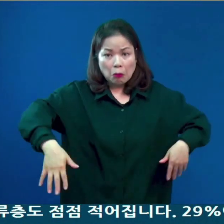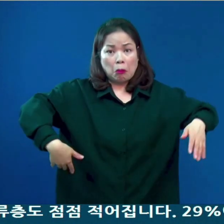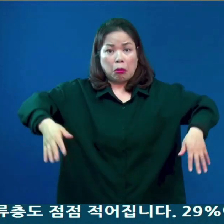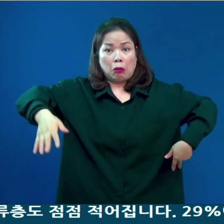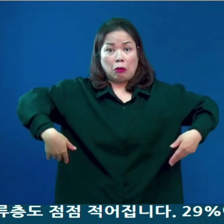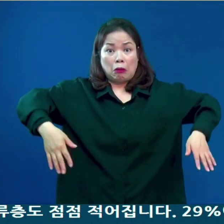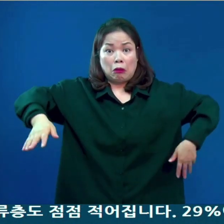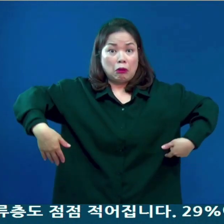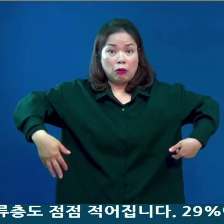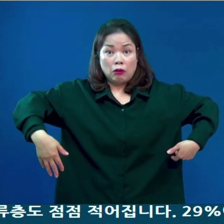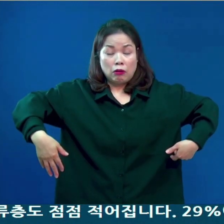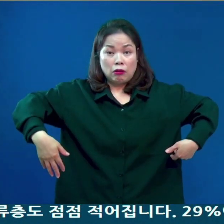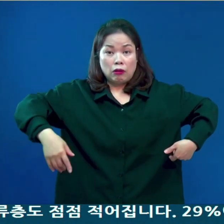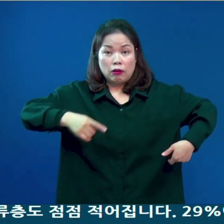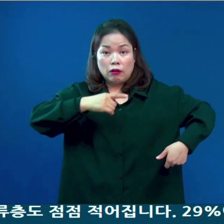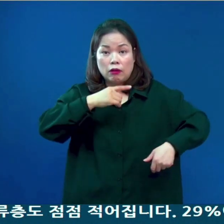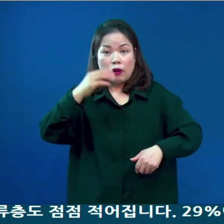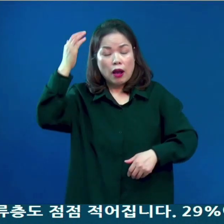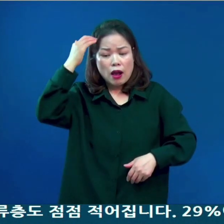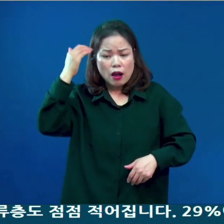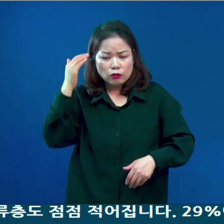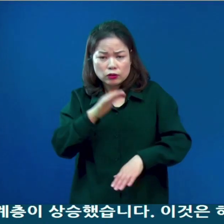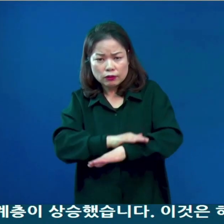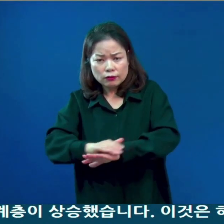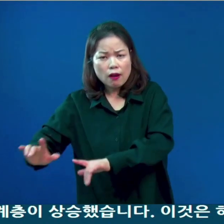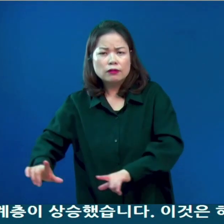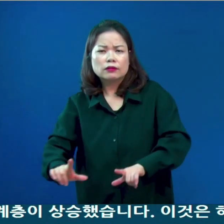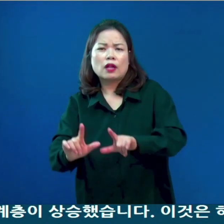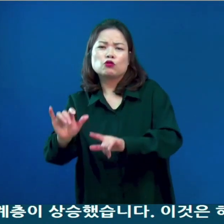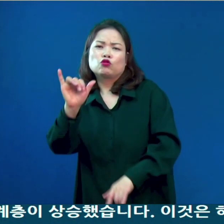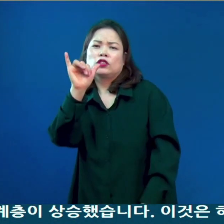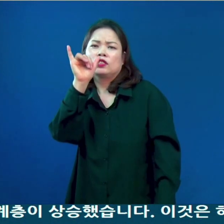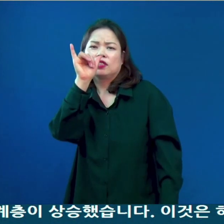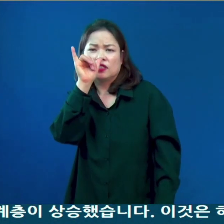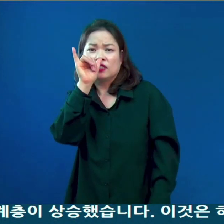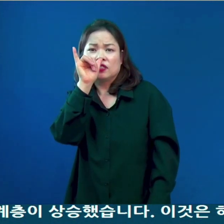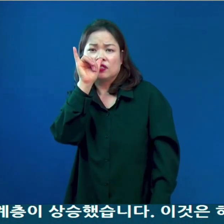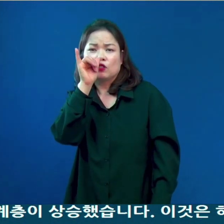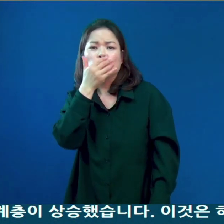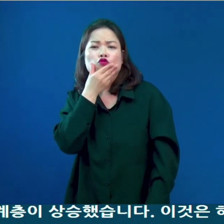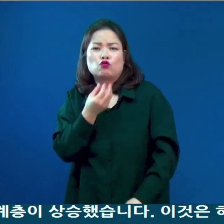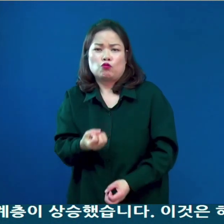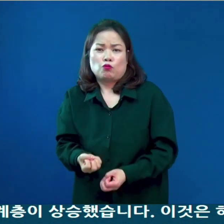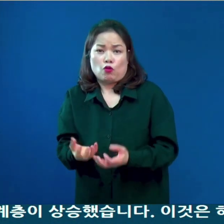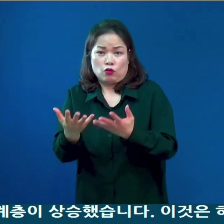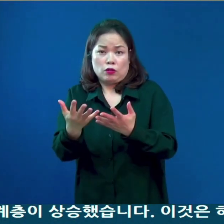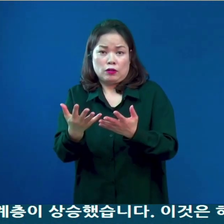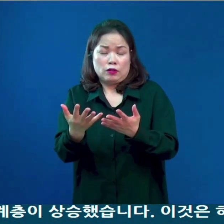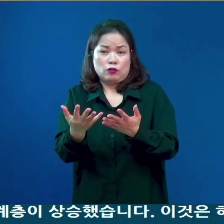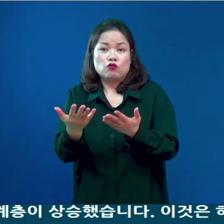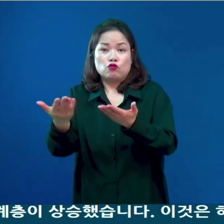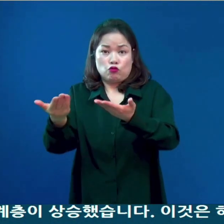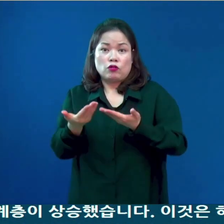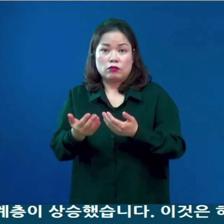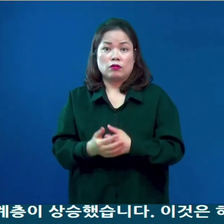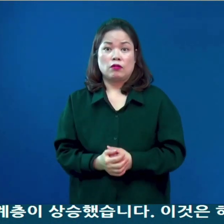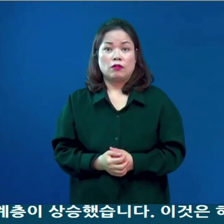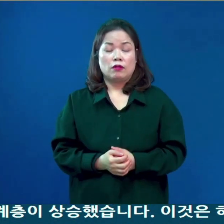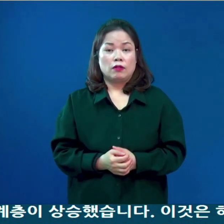내려왔는데 남한 땅에서 잘 살아갈 수밖에 없는 그 축복을 주셨어요.